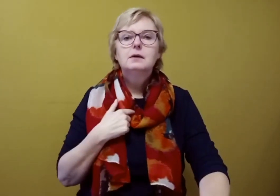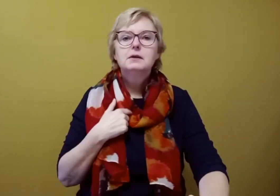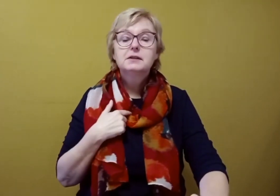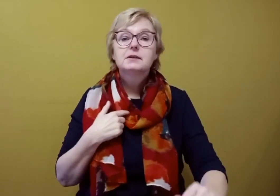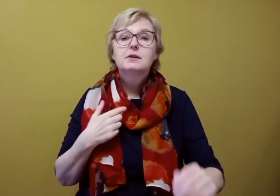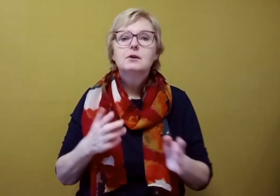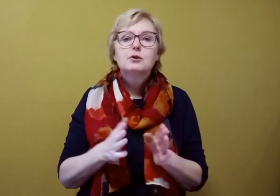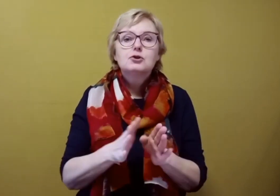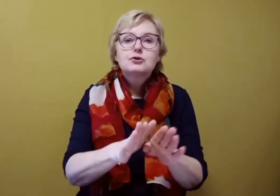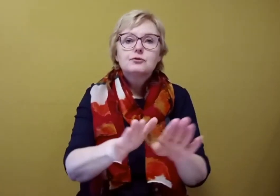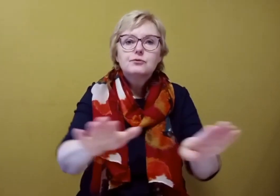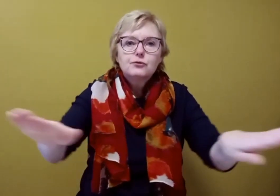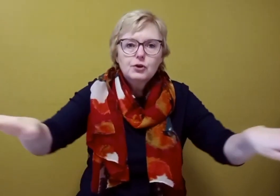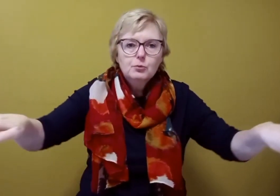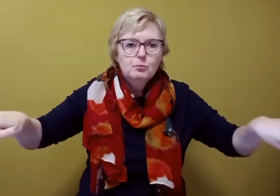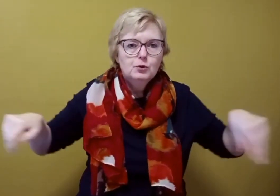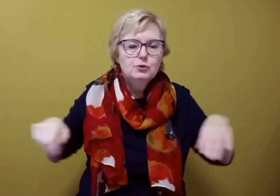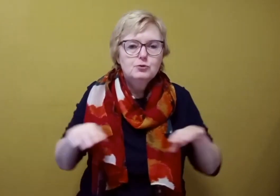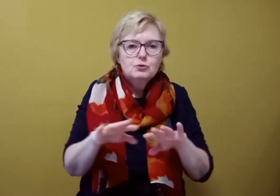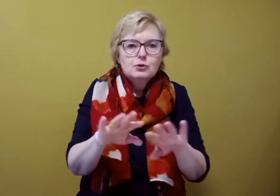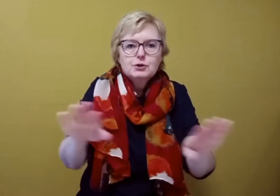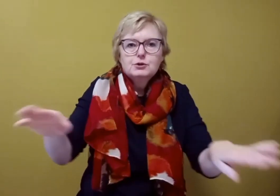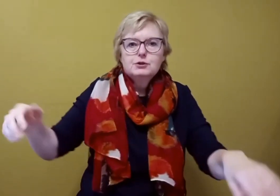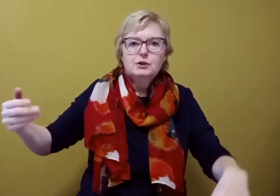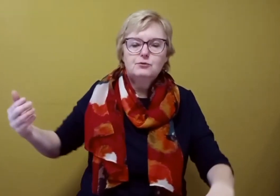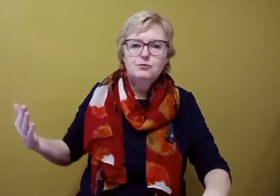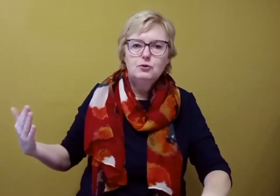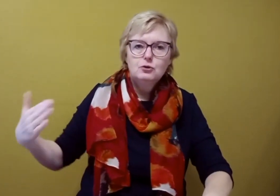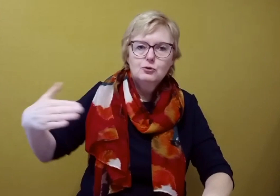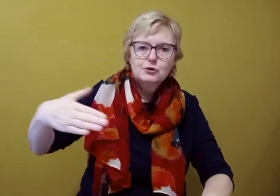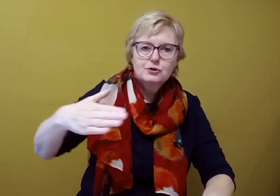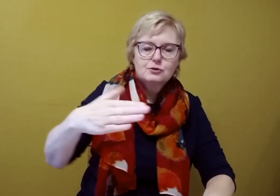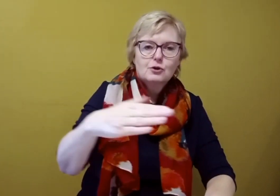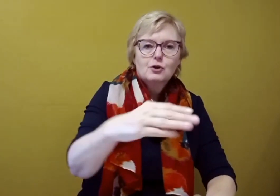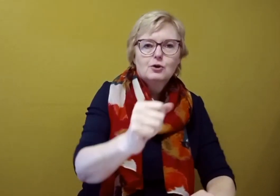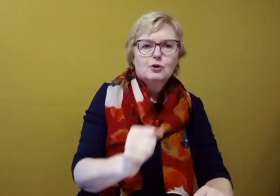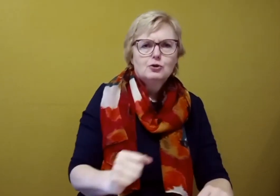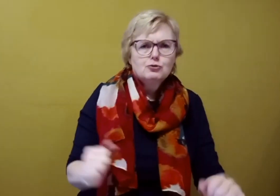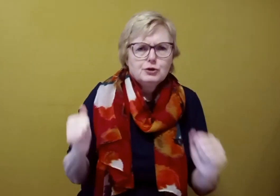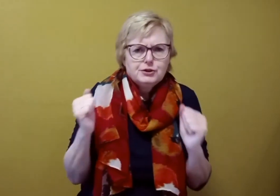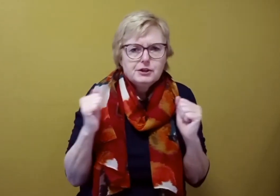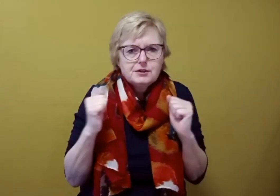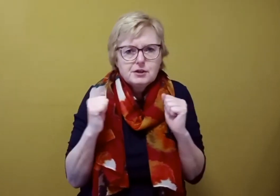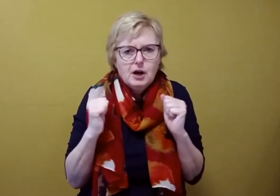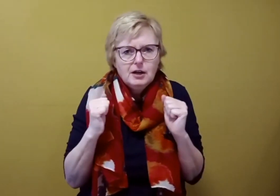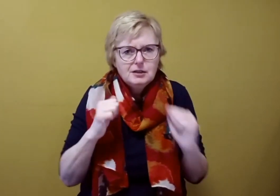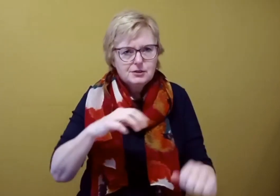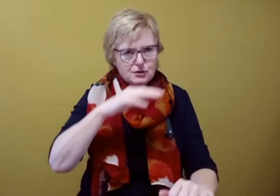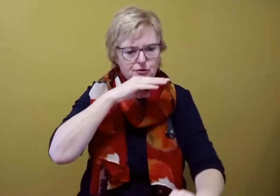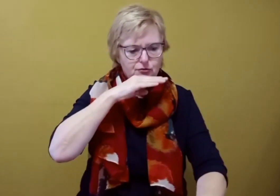Ich schwimme durch den Fluss, durch das kalte